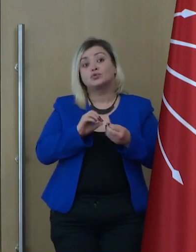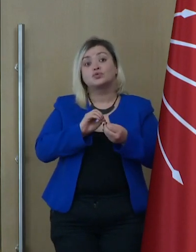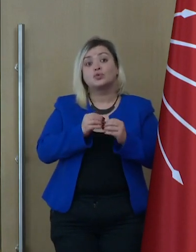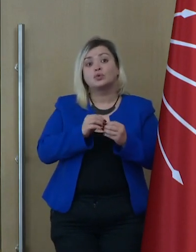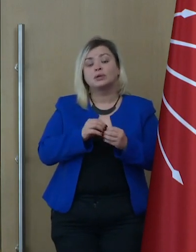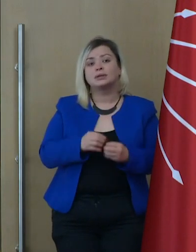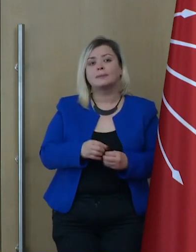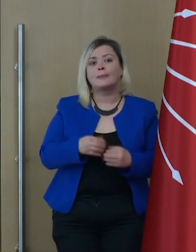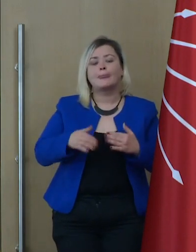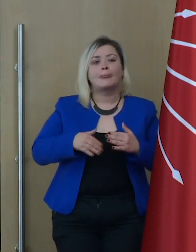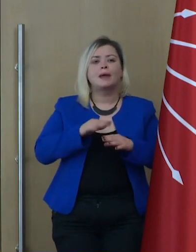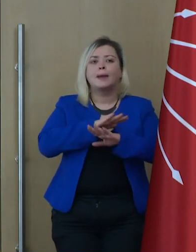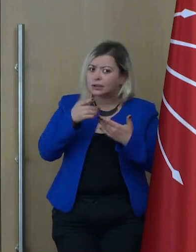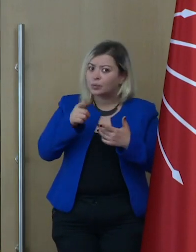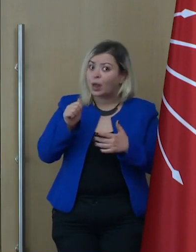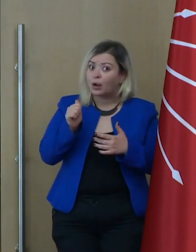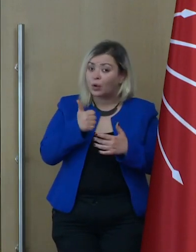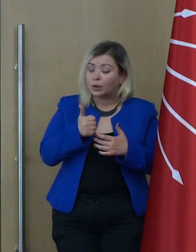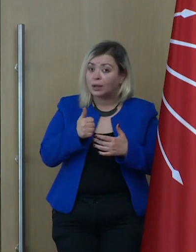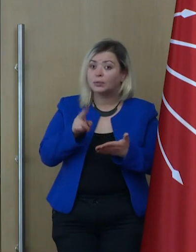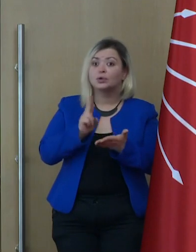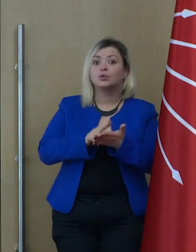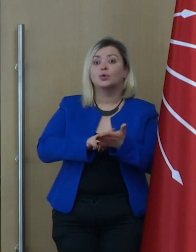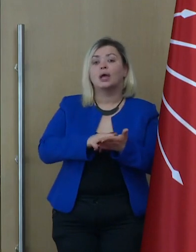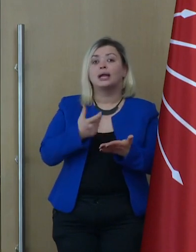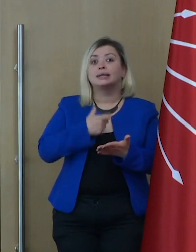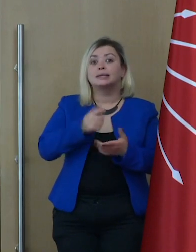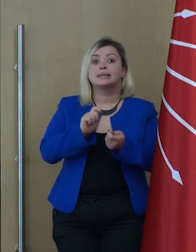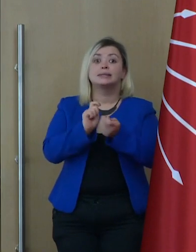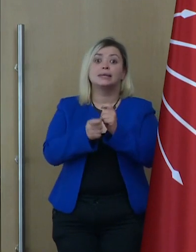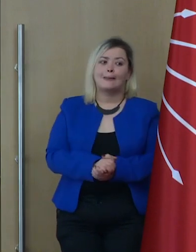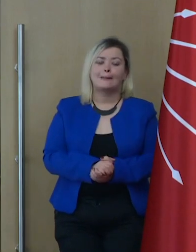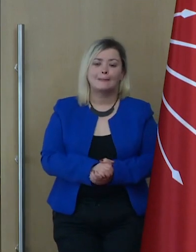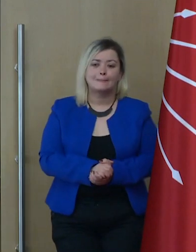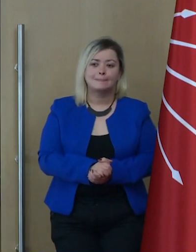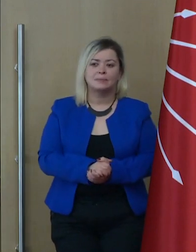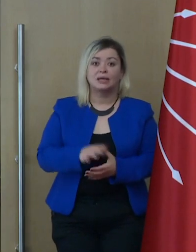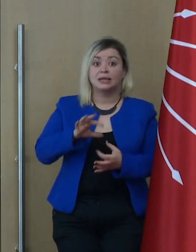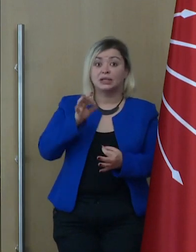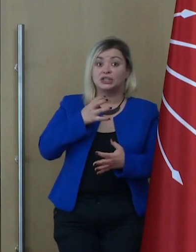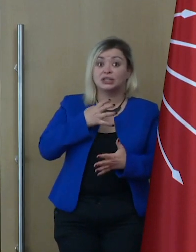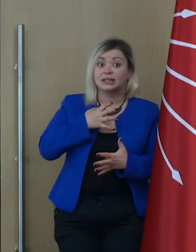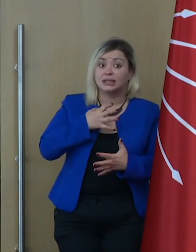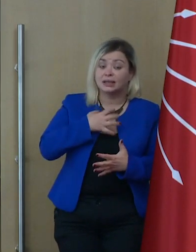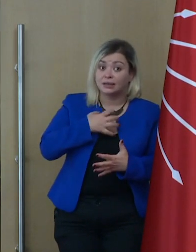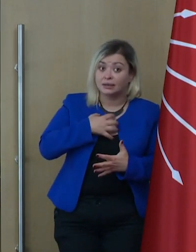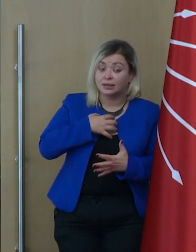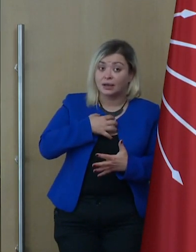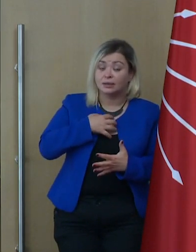şekliyle aşılması gerekiyor. Noterlik yasası değişsin. İki şahit olmadan kişinin iradesi noterde